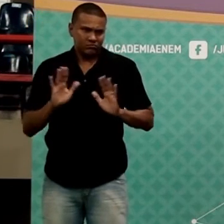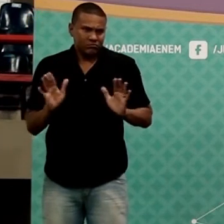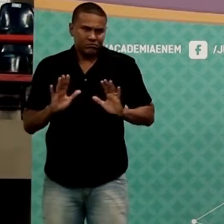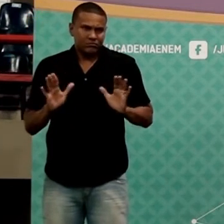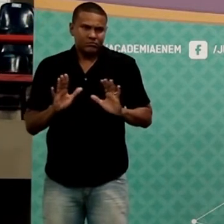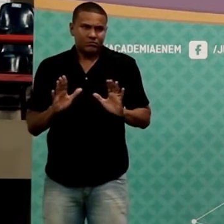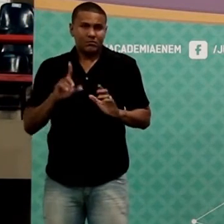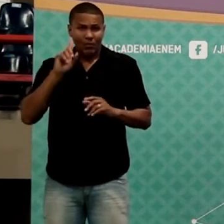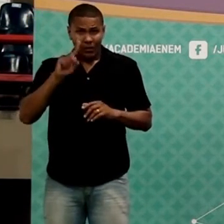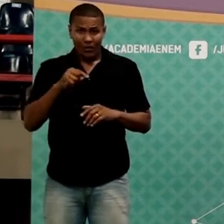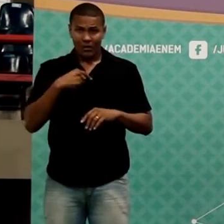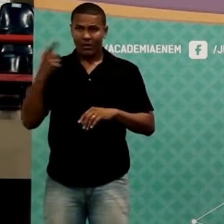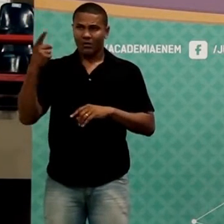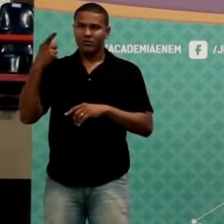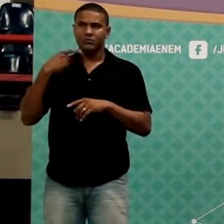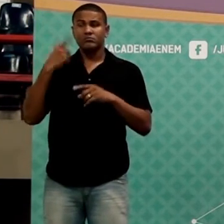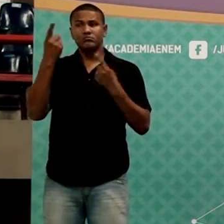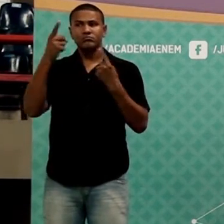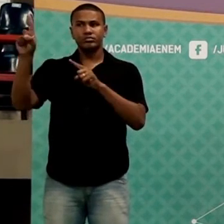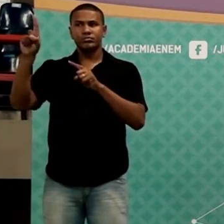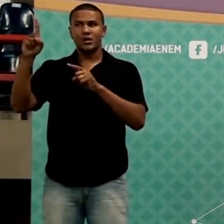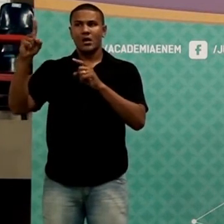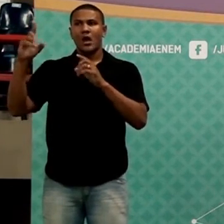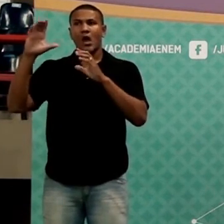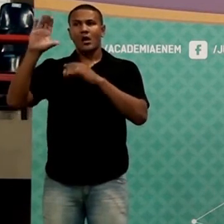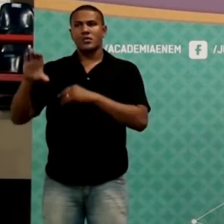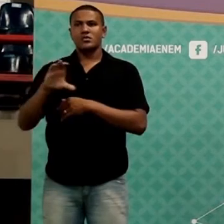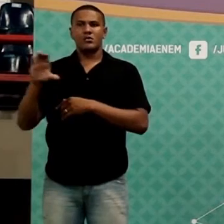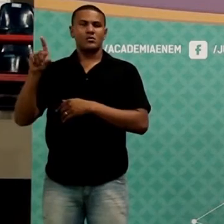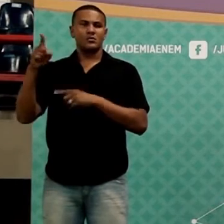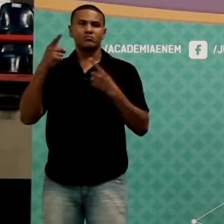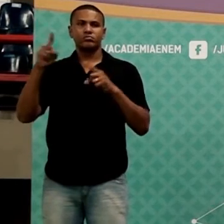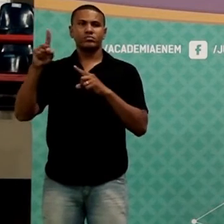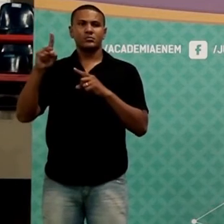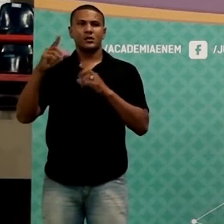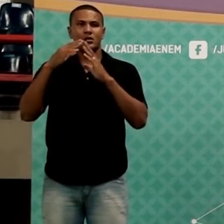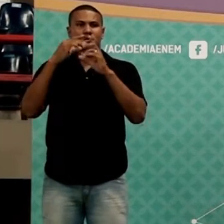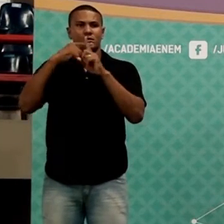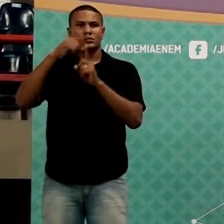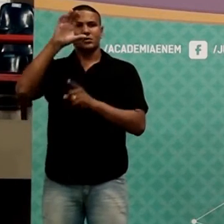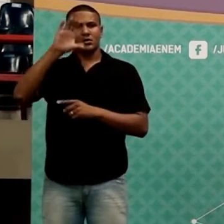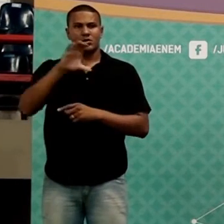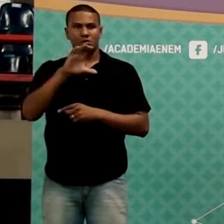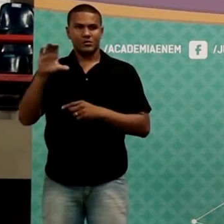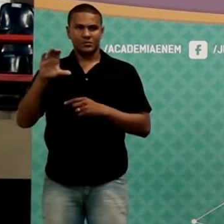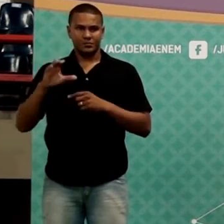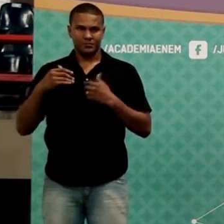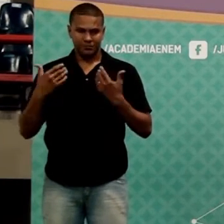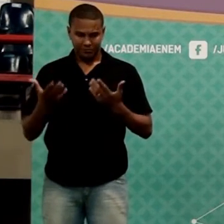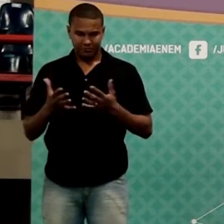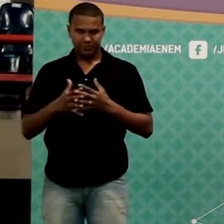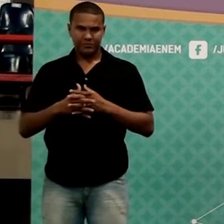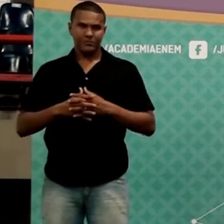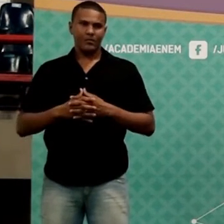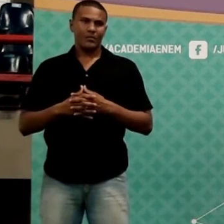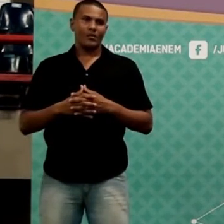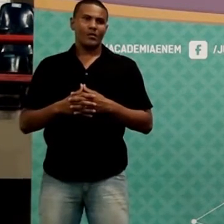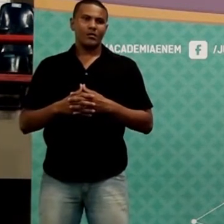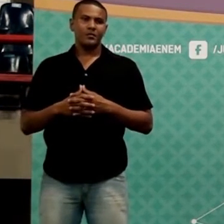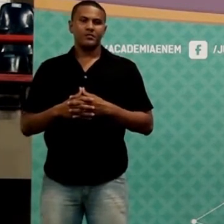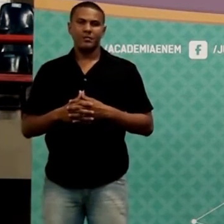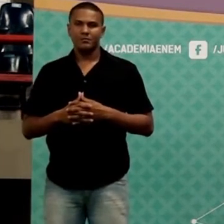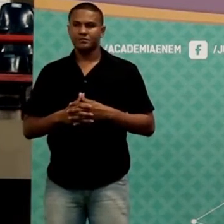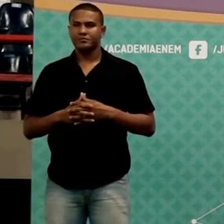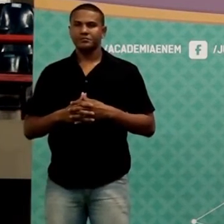estão questionando a igreja católica, o comportamento da igreja. Tá certo? Beleza? E nesse contexto da